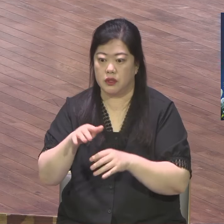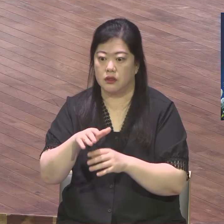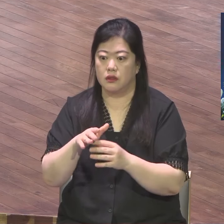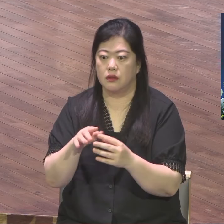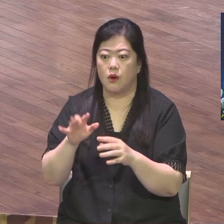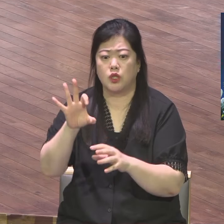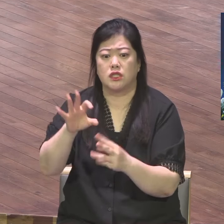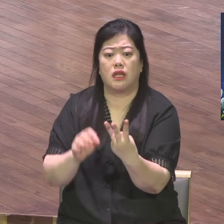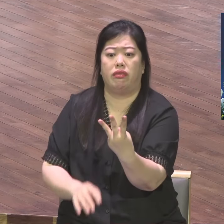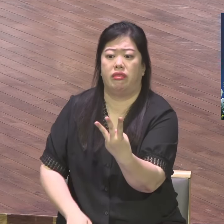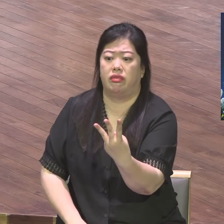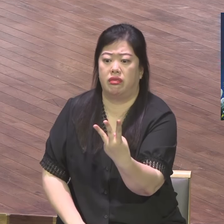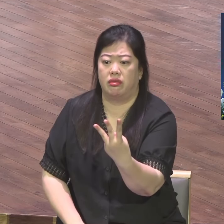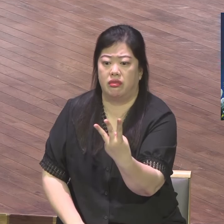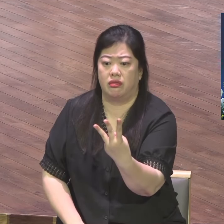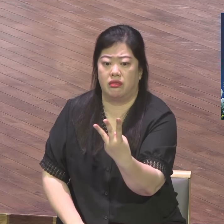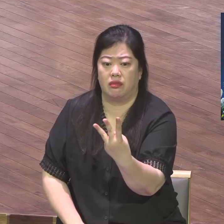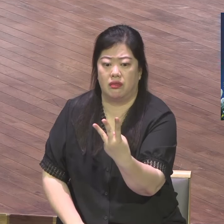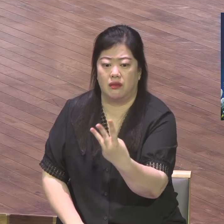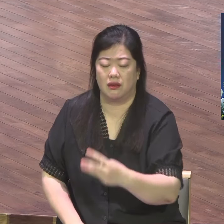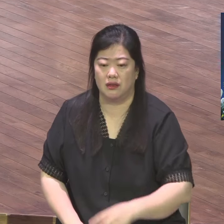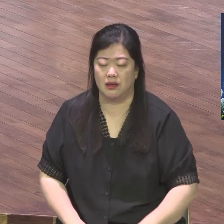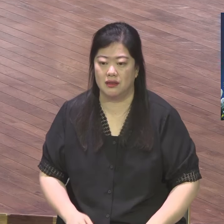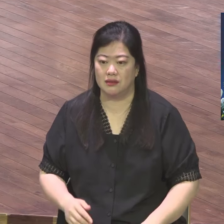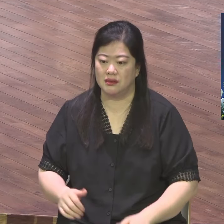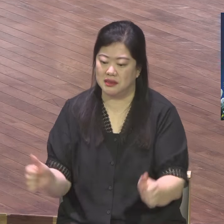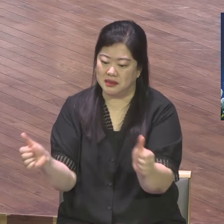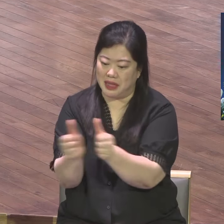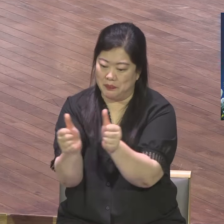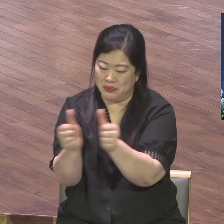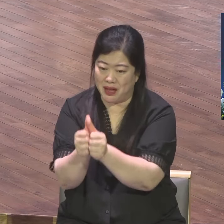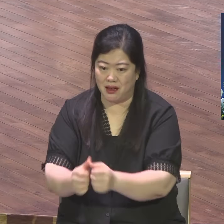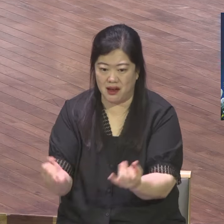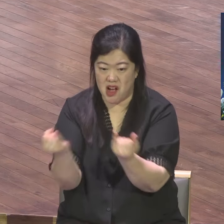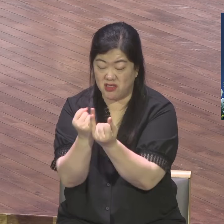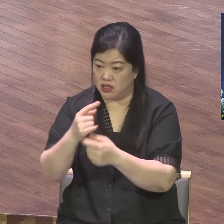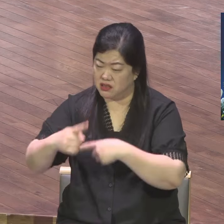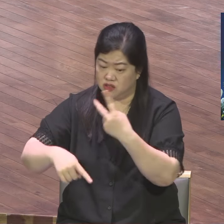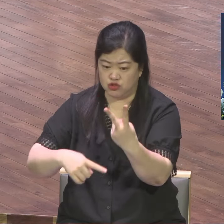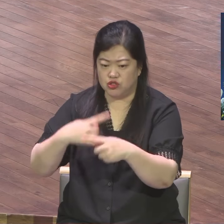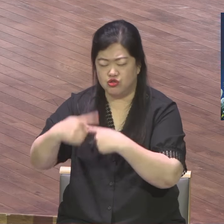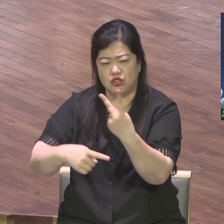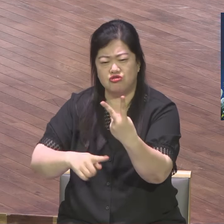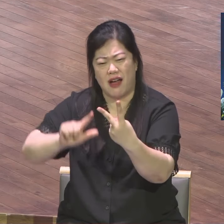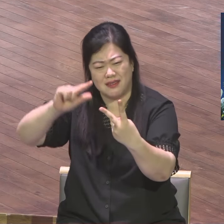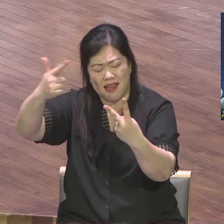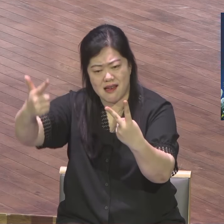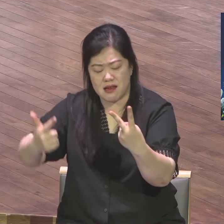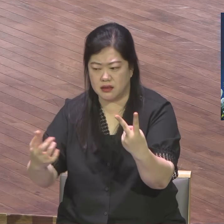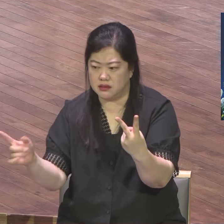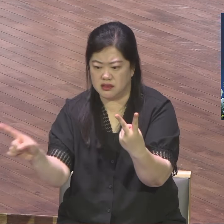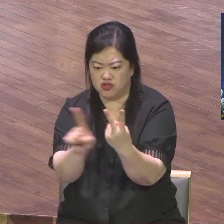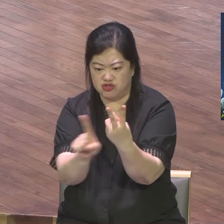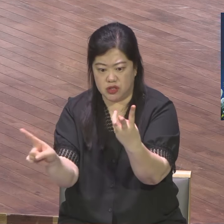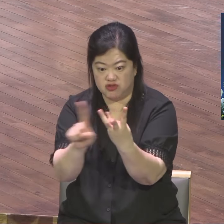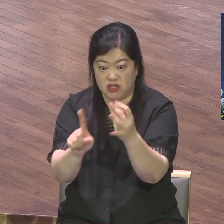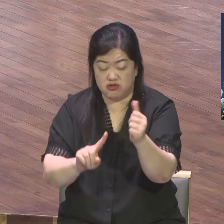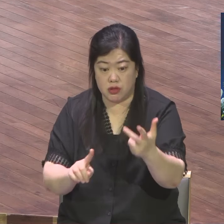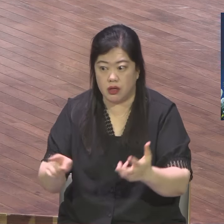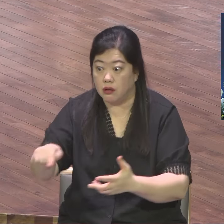여자, 남자 말했다가는 바로 고소당해요. 이미 선진국은 다 그래요.